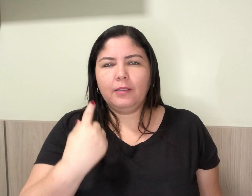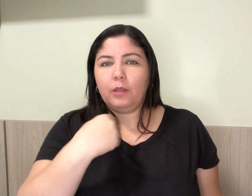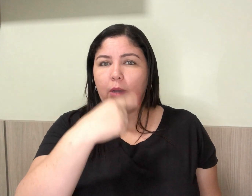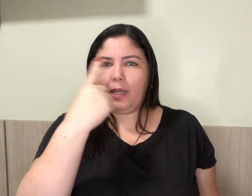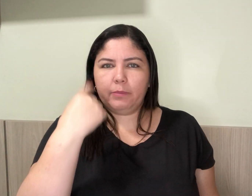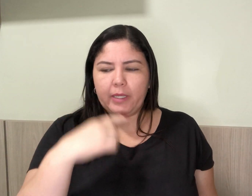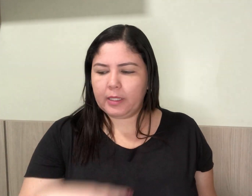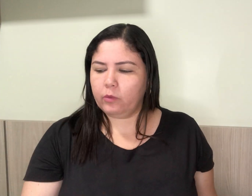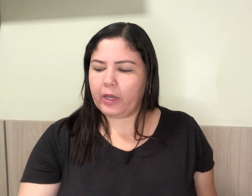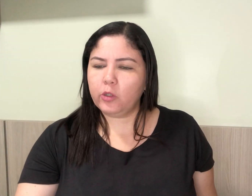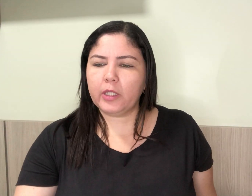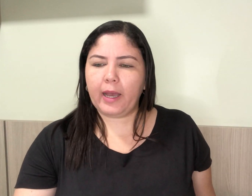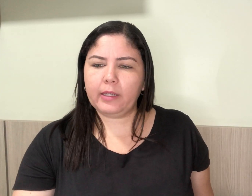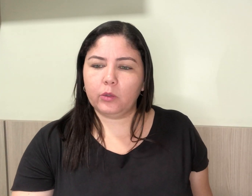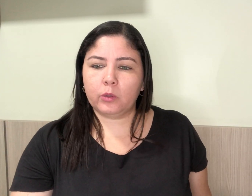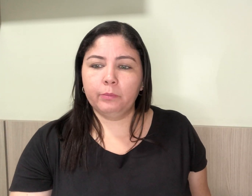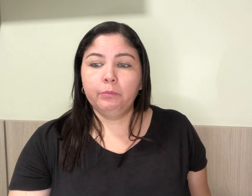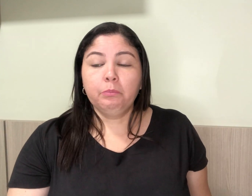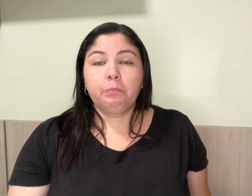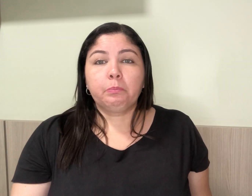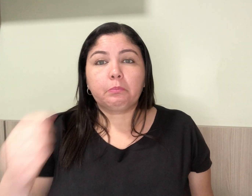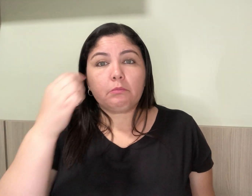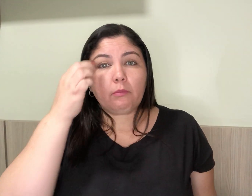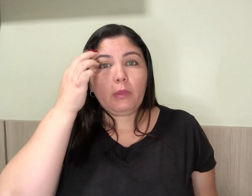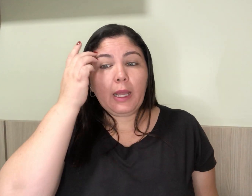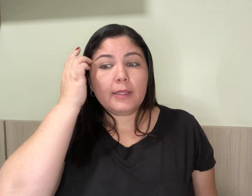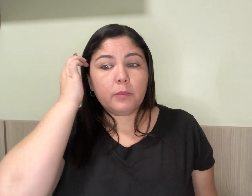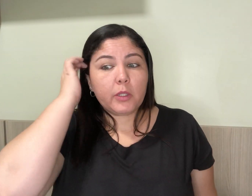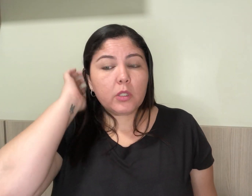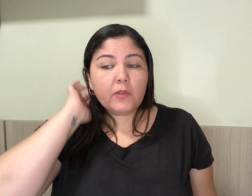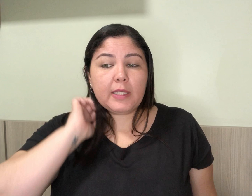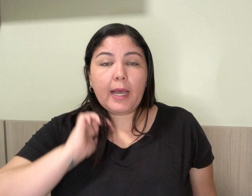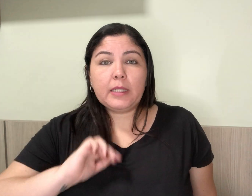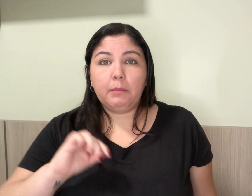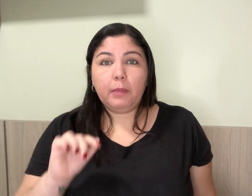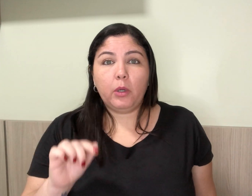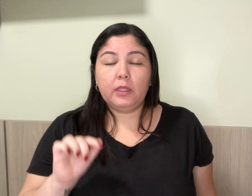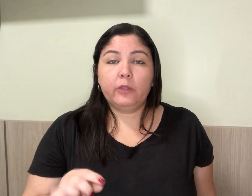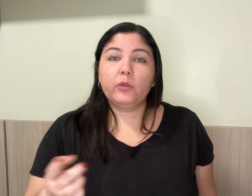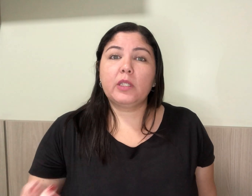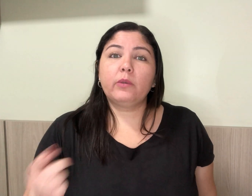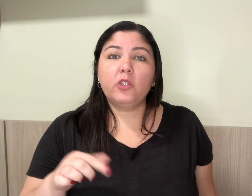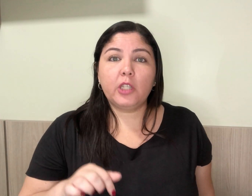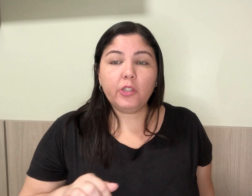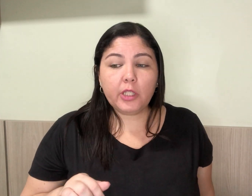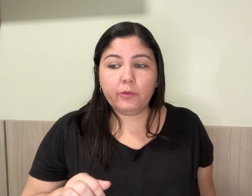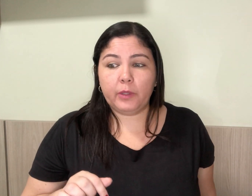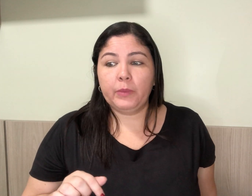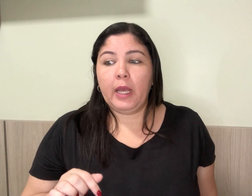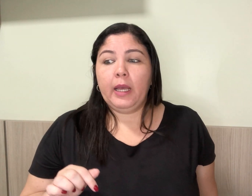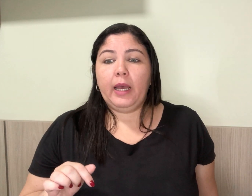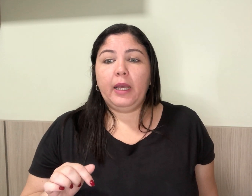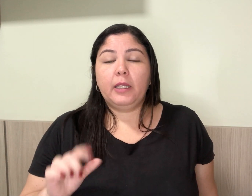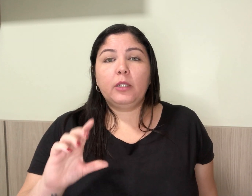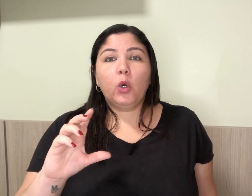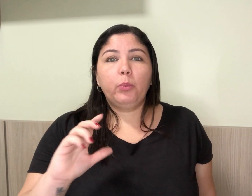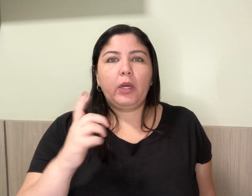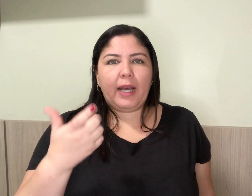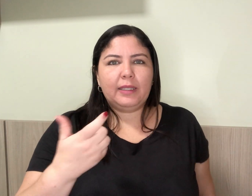Então a expressão vai indicar isso. As expressões faciais também podem ter função adjetiva, incorporadas